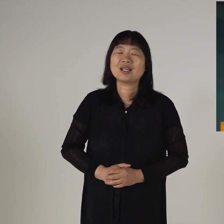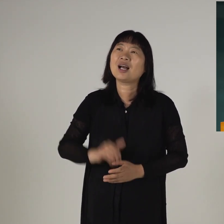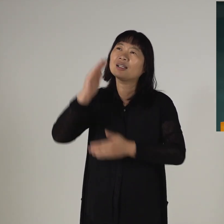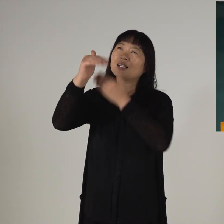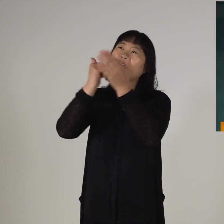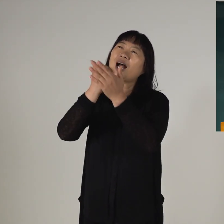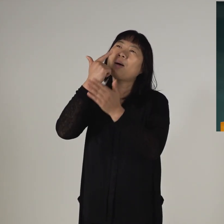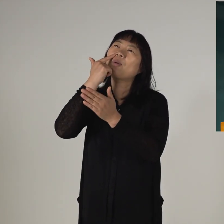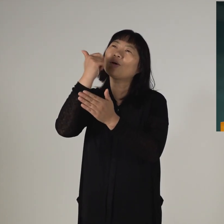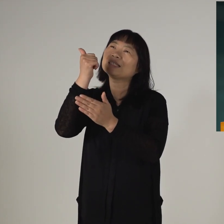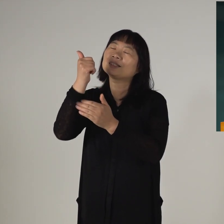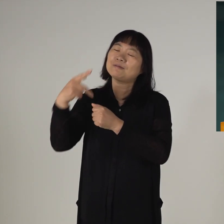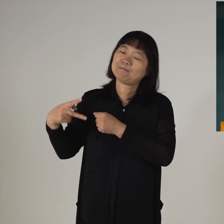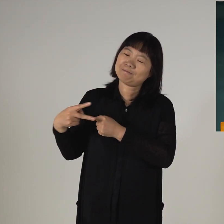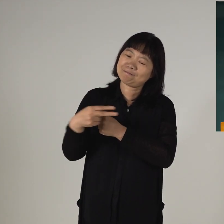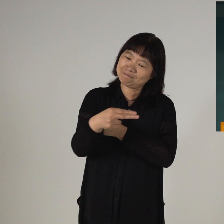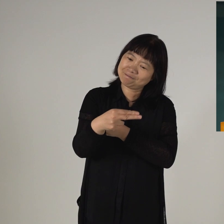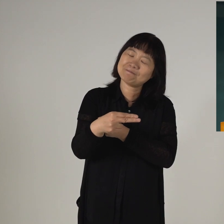하늘 아버지와의